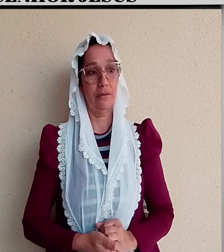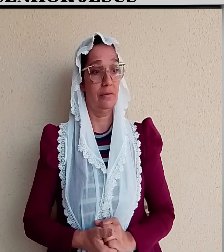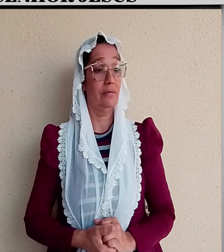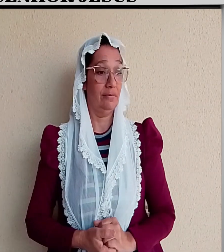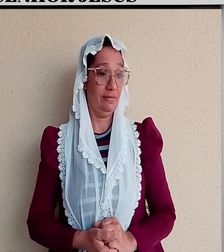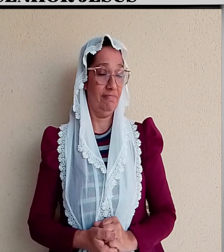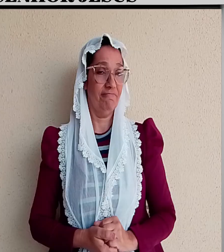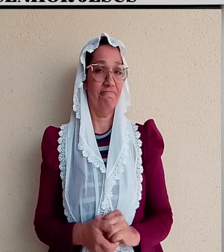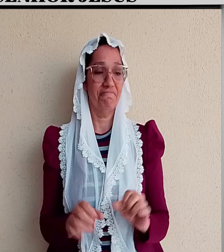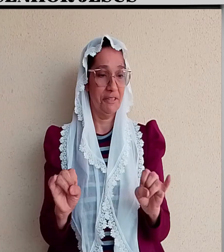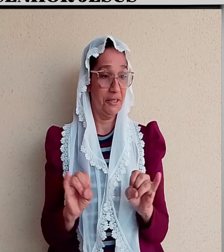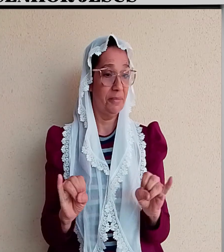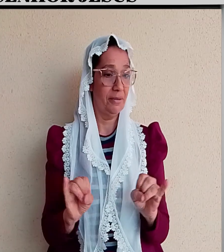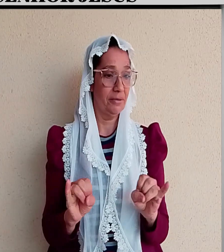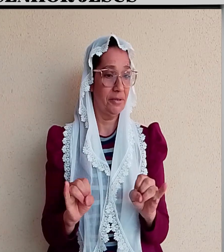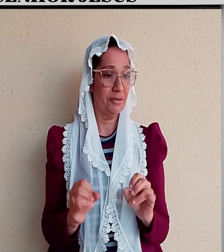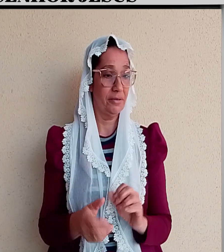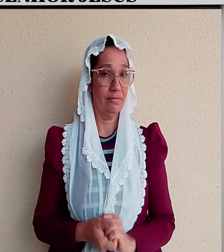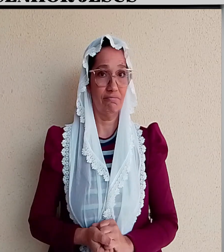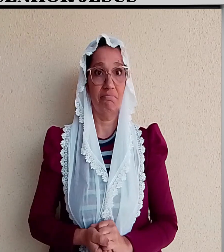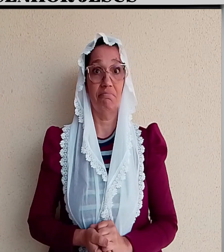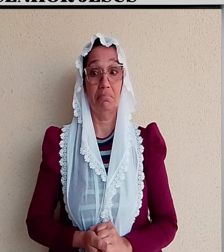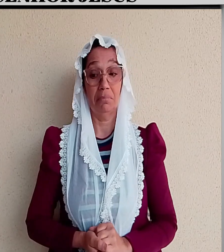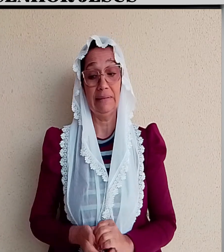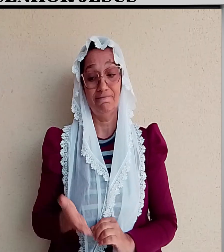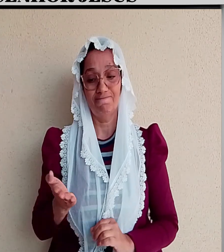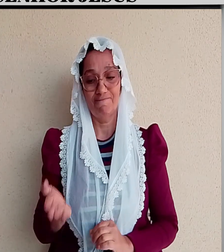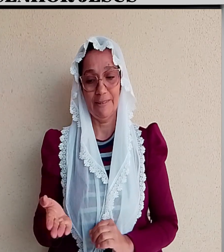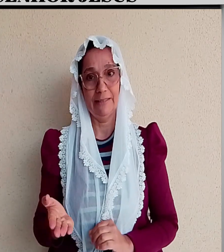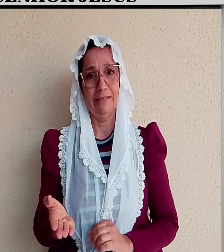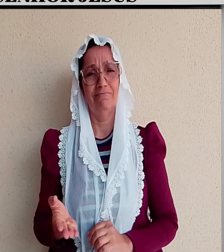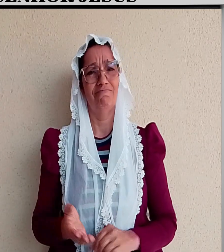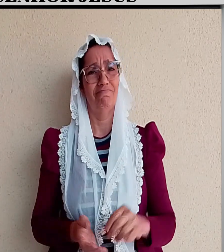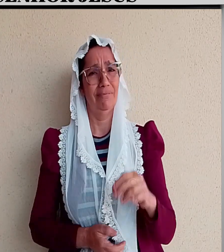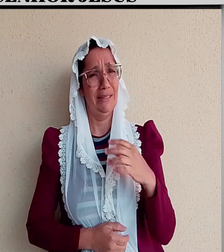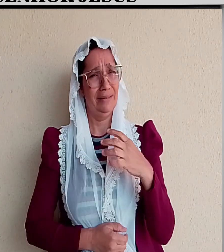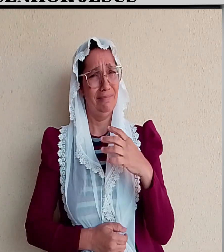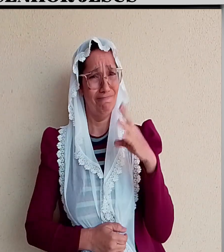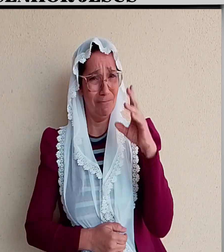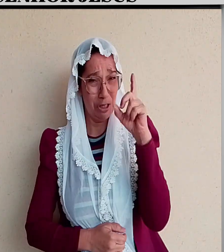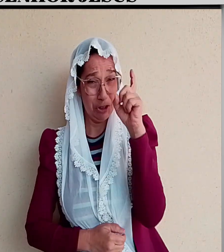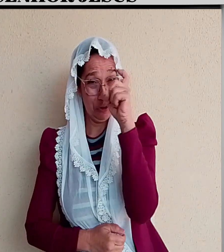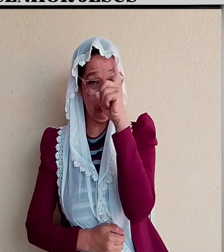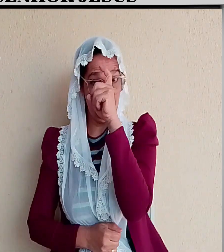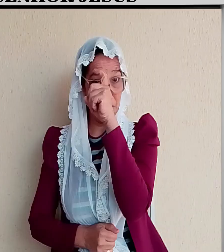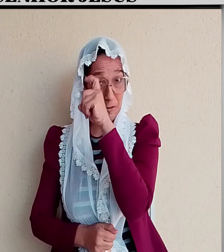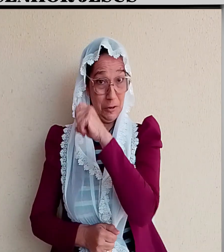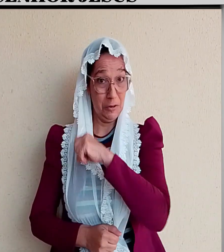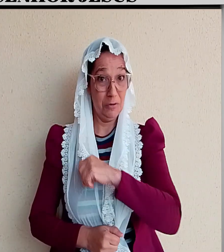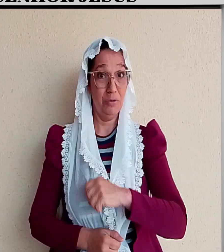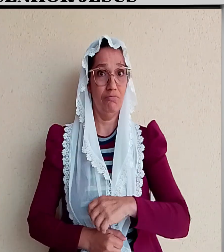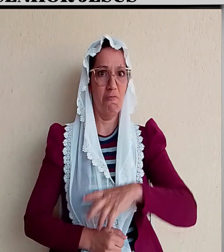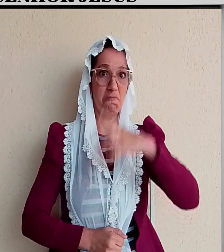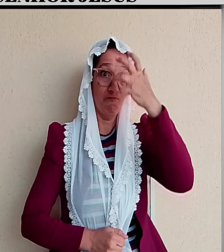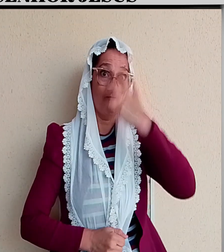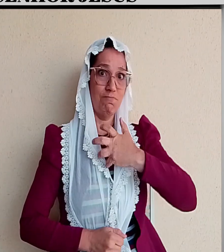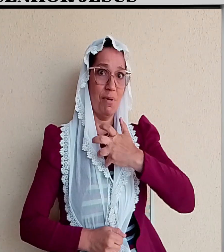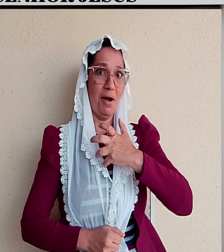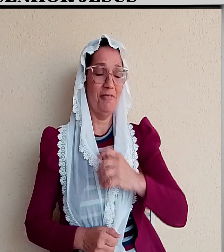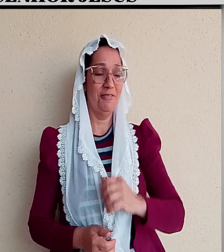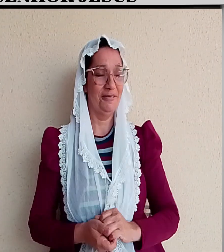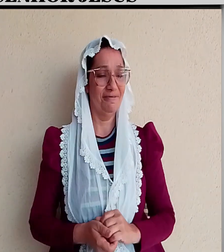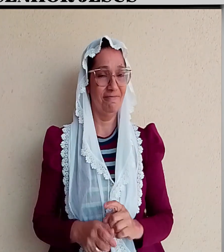na palavra, que Pedro era um homem iracundo, difícil, e o Senhor fez uma promessa na vida dele, que faria